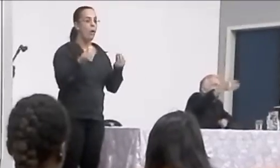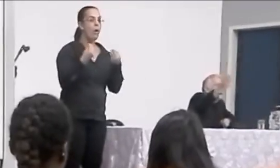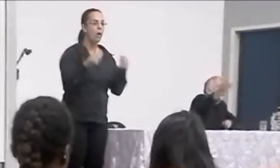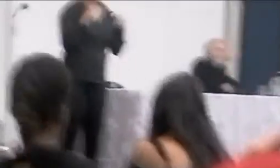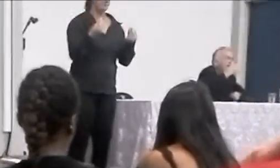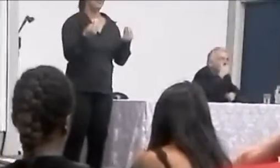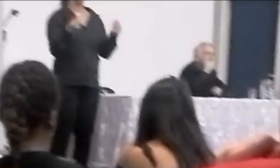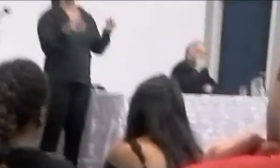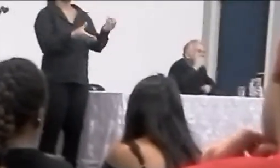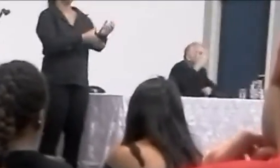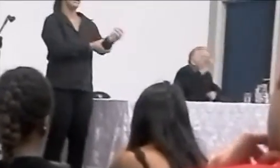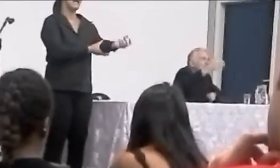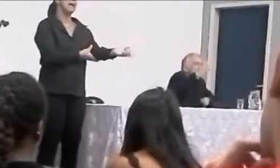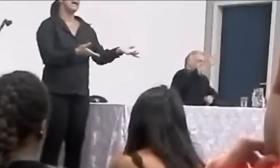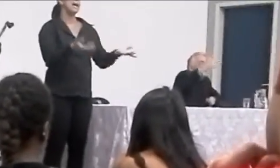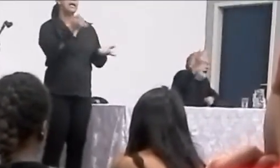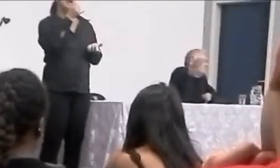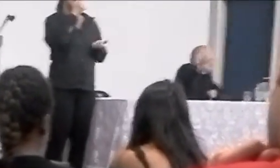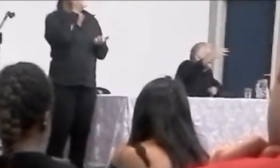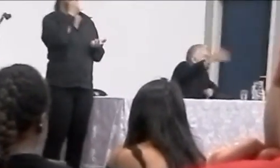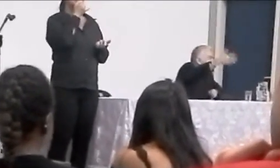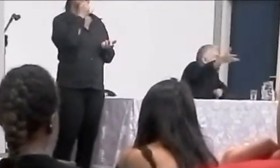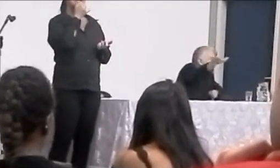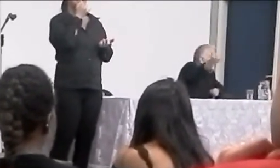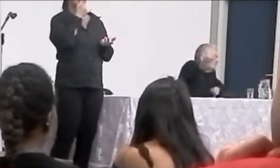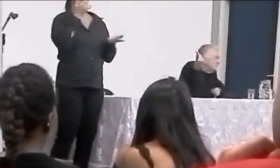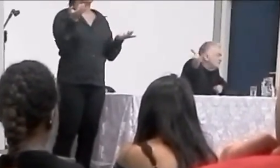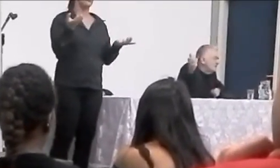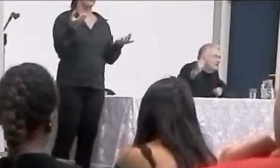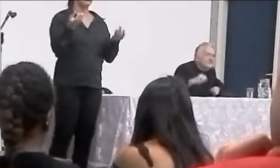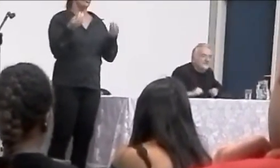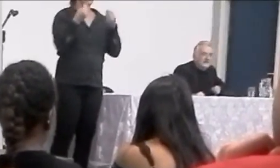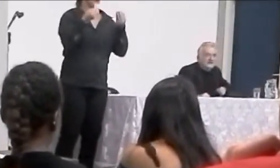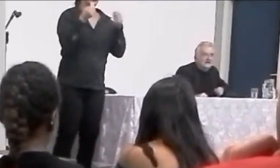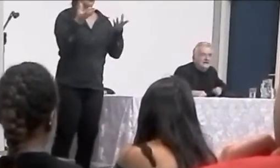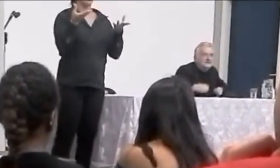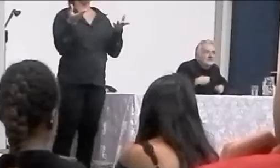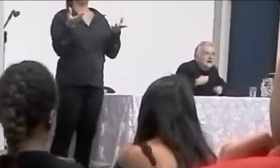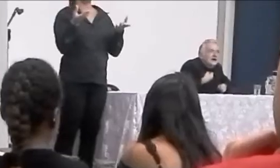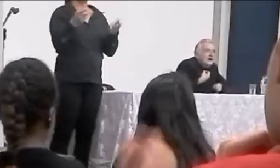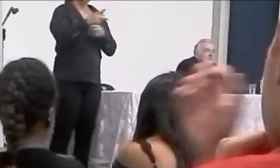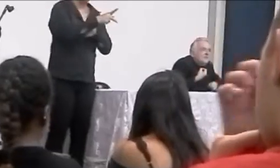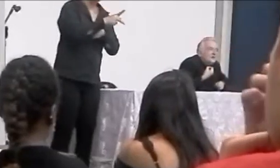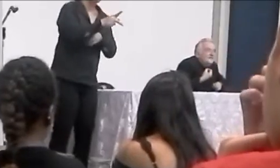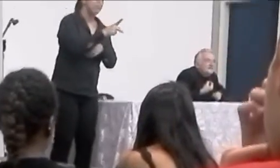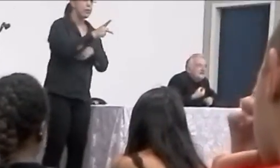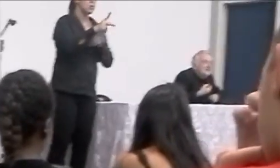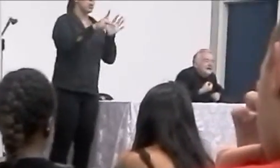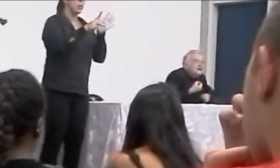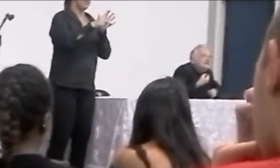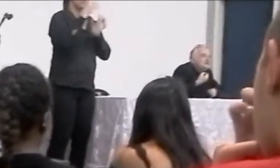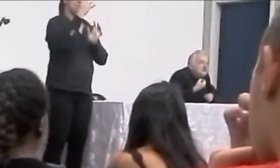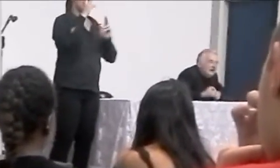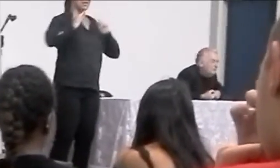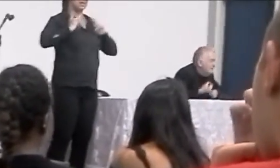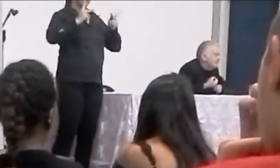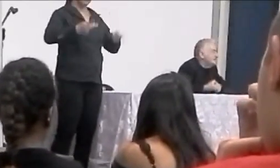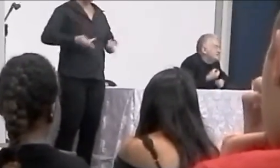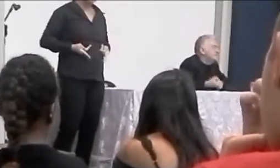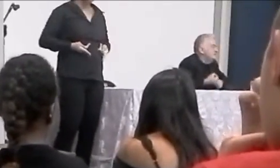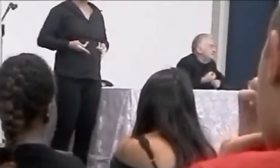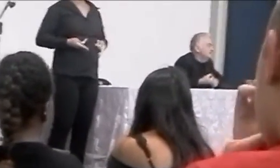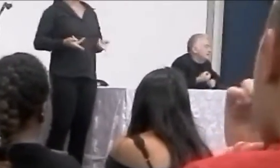ele é um cara que vende carros, ganha mais dinheiro que o professor de filosofia. Uma profissão que é cheia